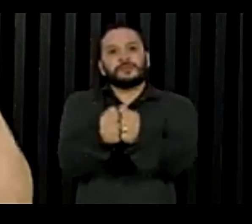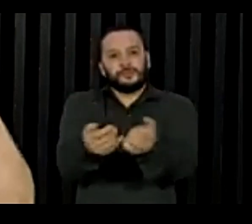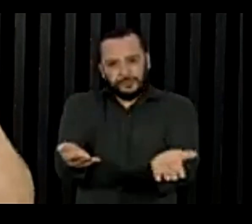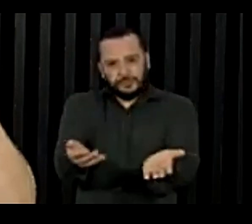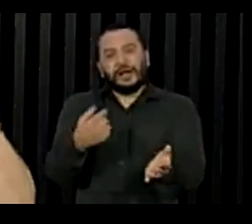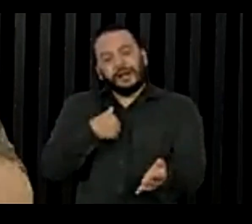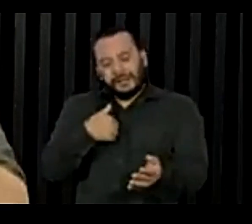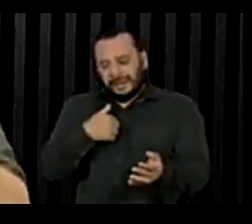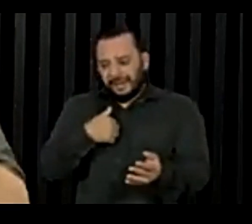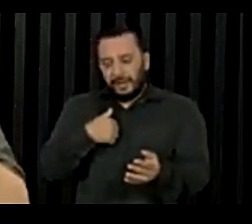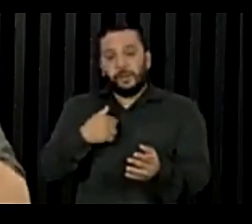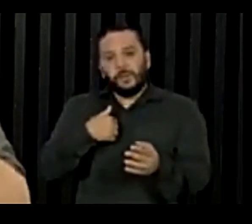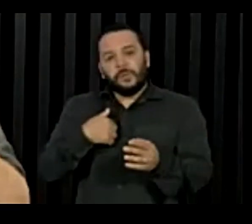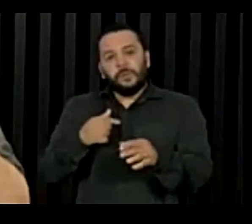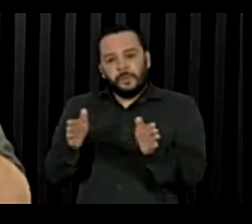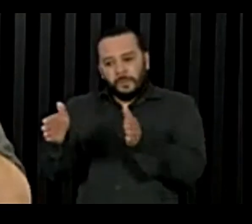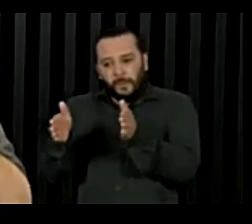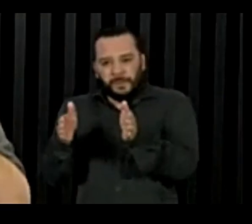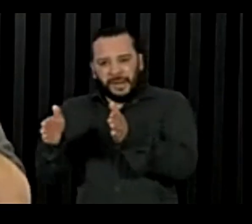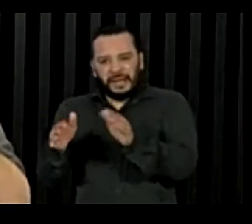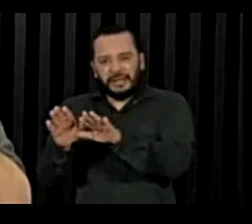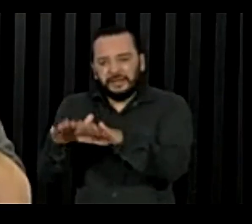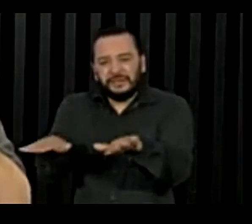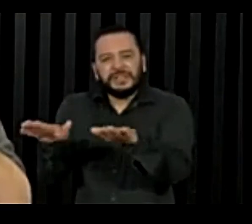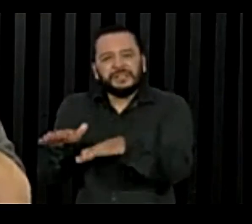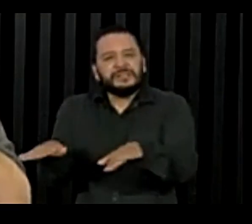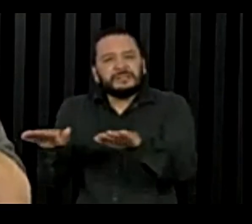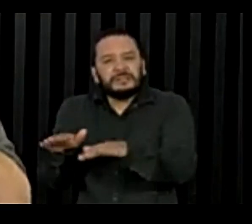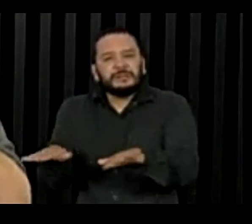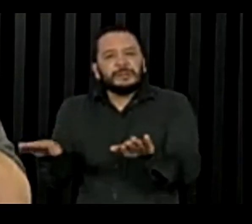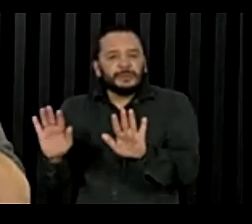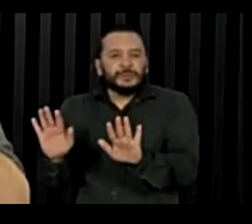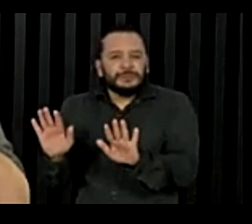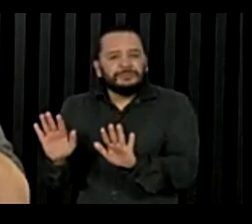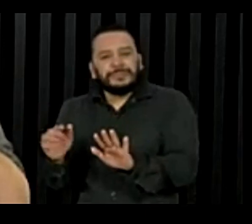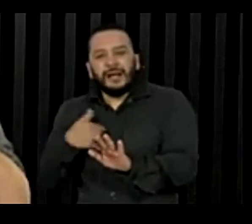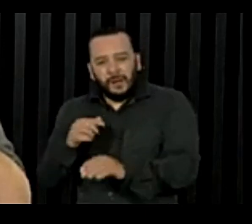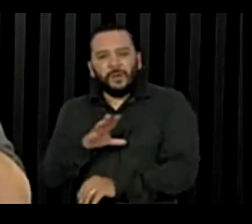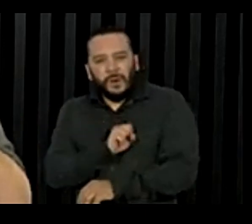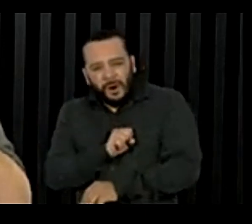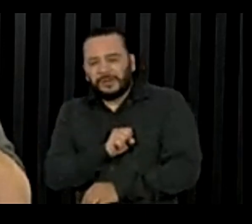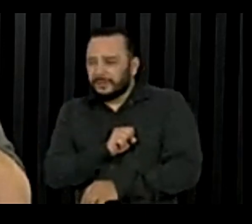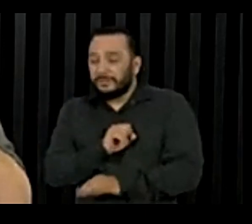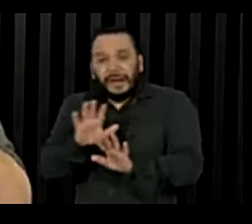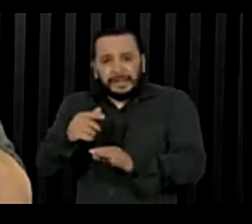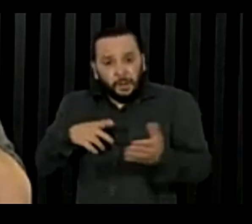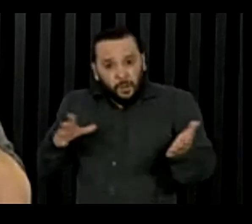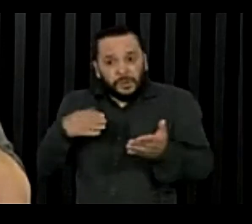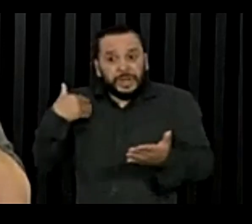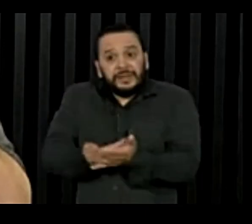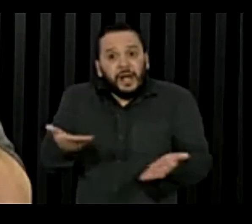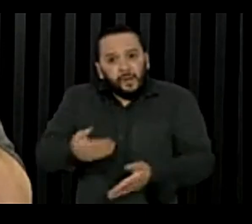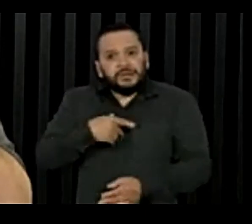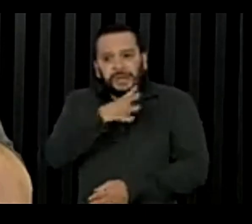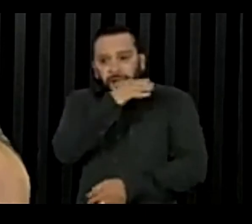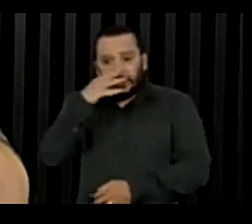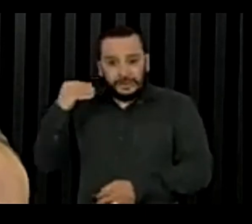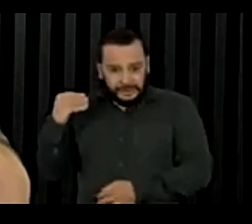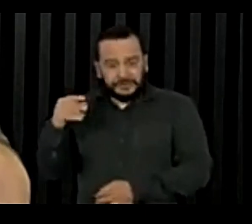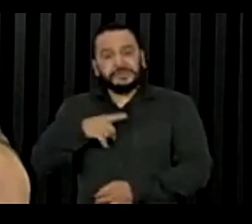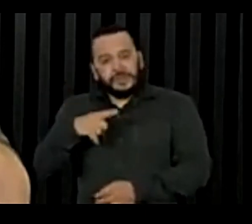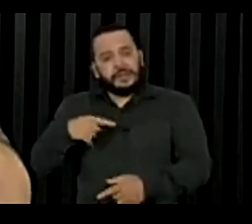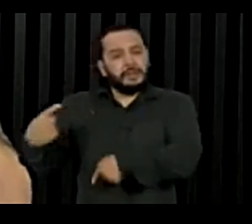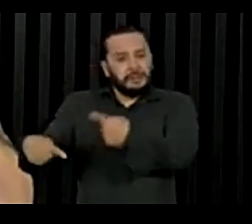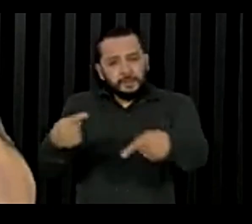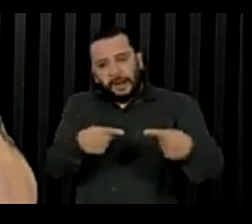de talvez infantilização, que não é uma real infantilização, eu continuei com muito adolescente me assistindo, mas me afastei desse tipo de debate. E levei